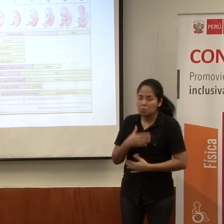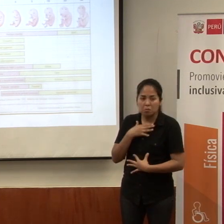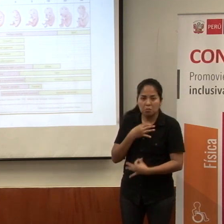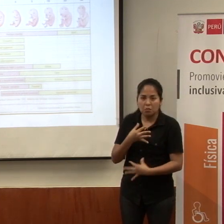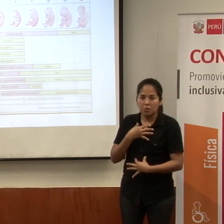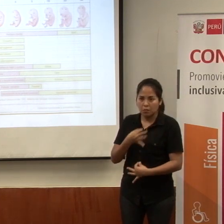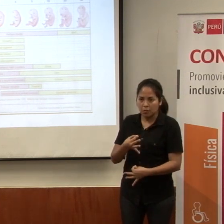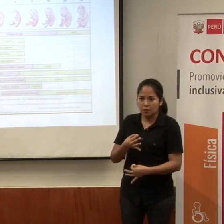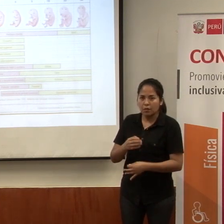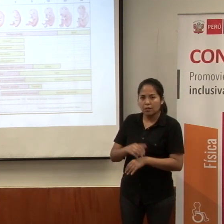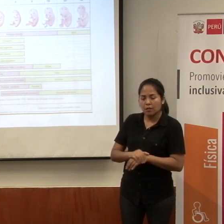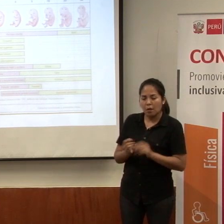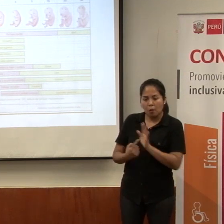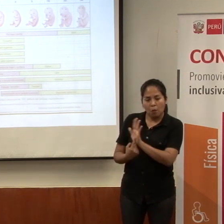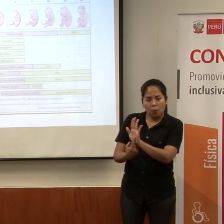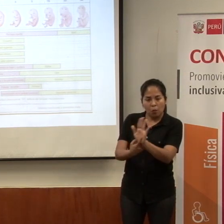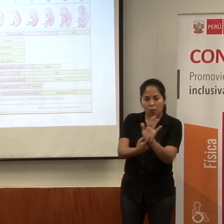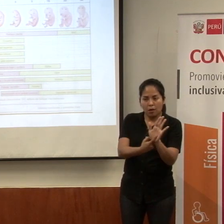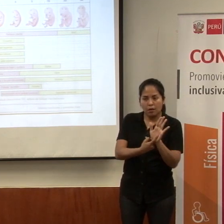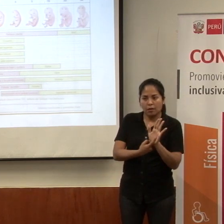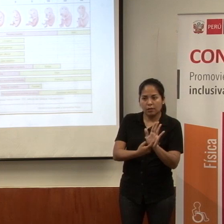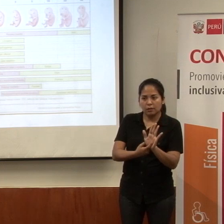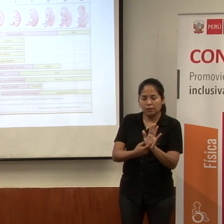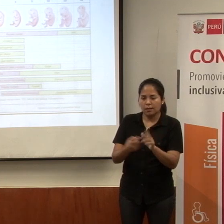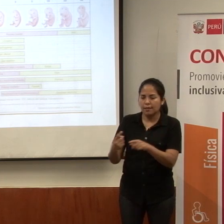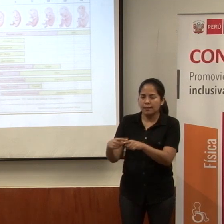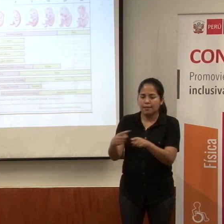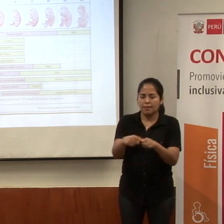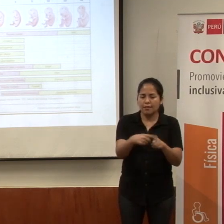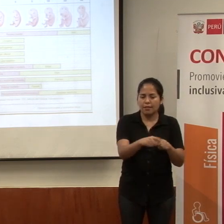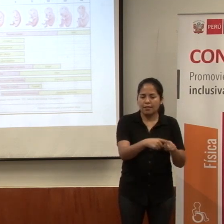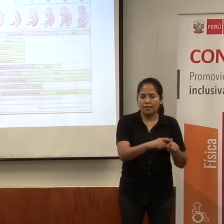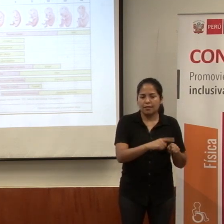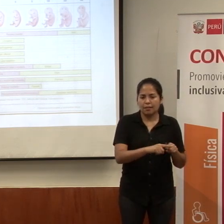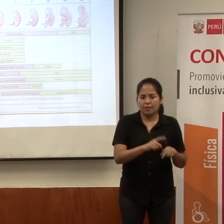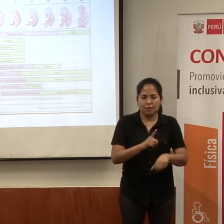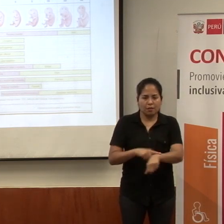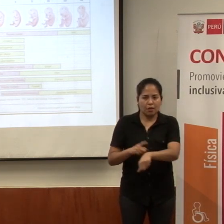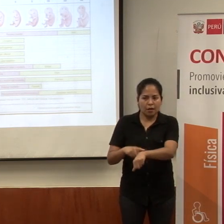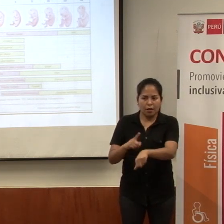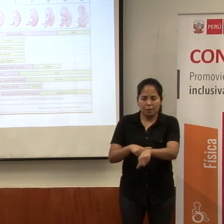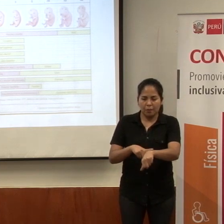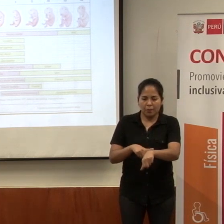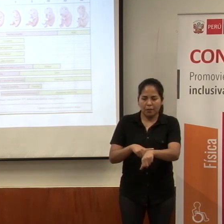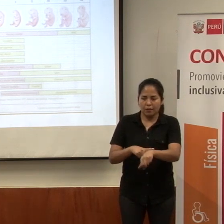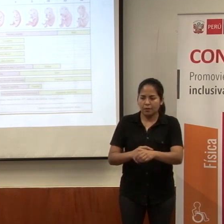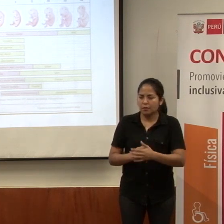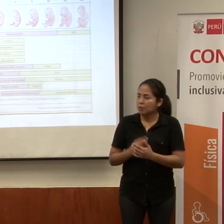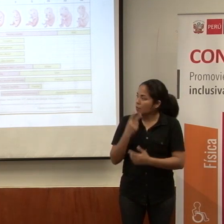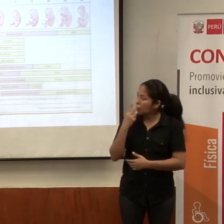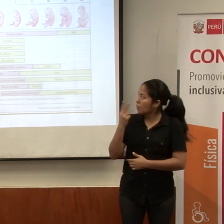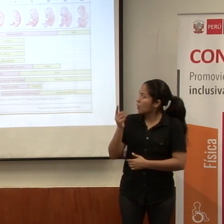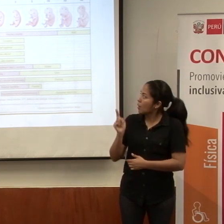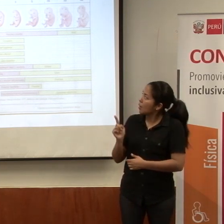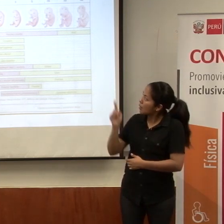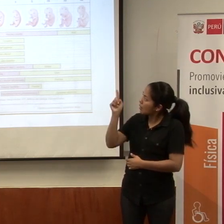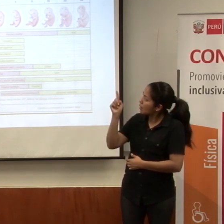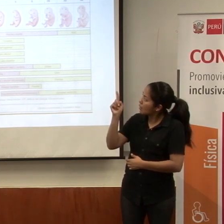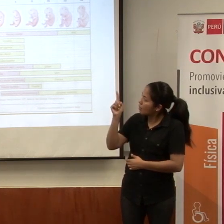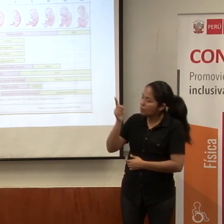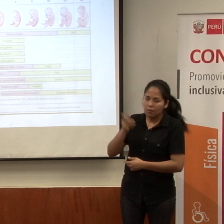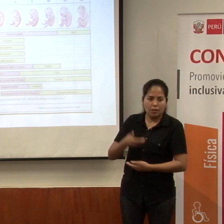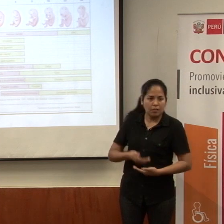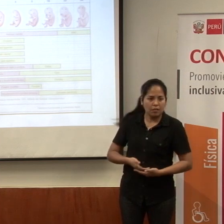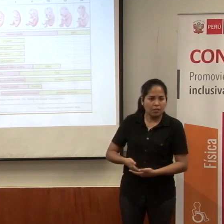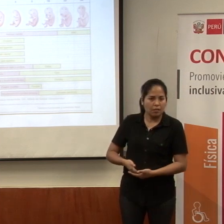interesante porque nos muestra las diferentes etapas. En la parte de arriba ustedes tienen la edad